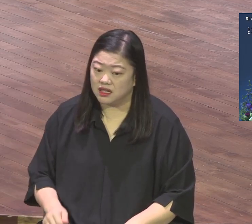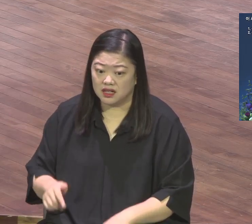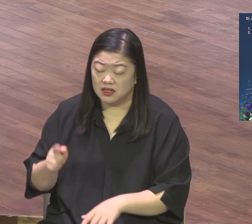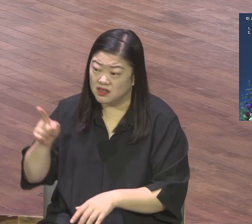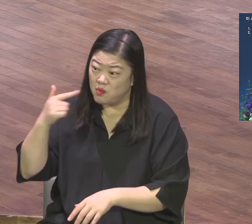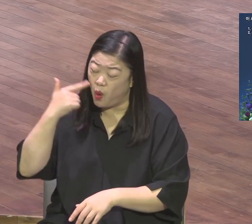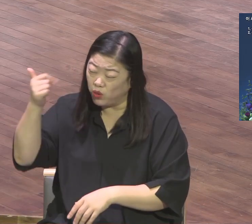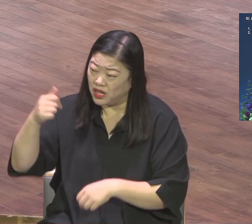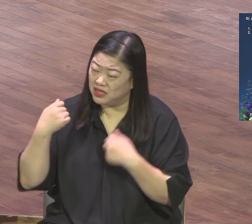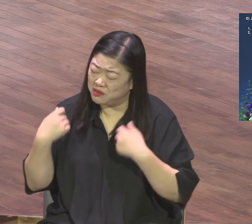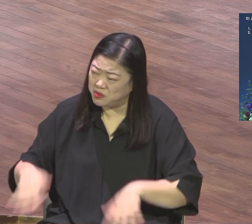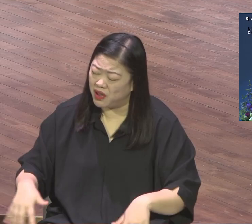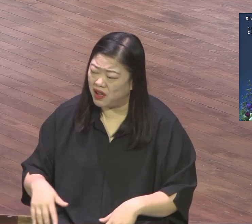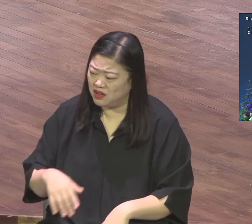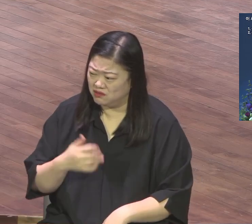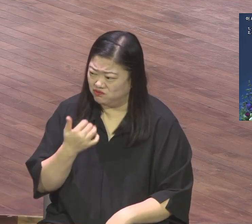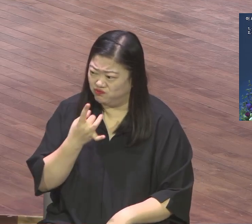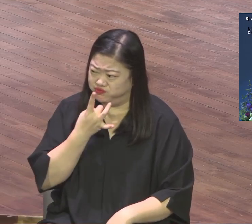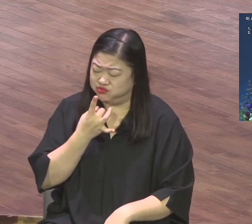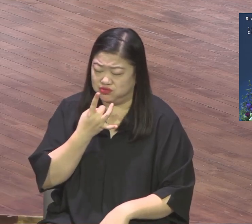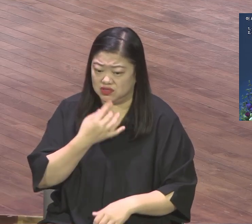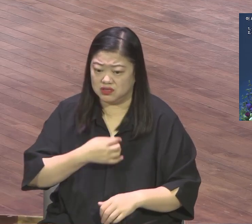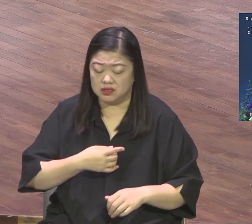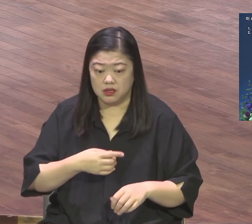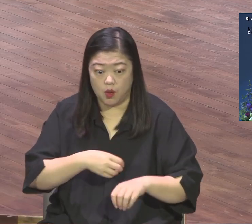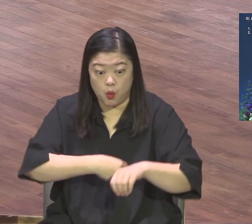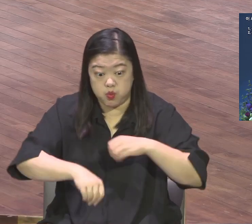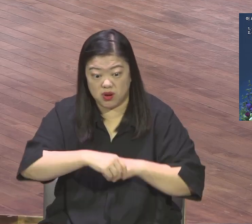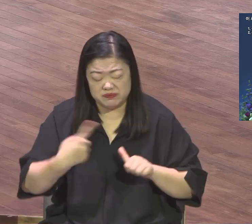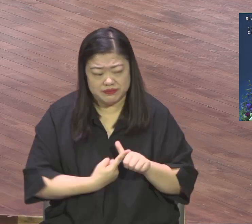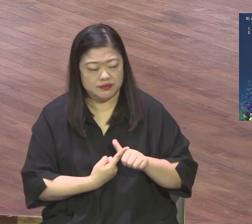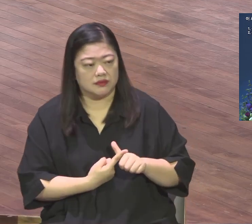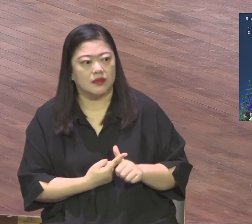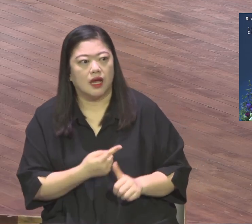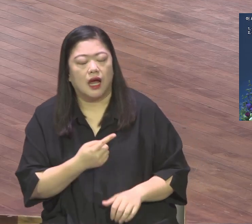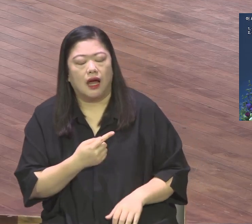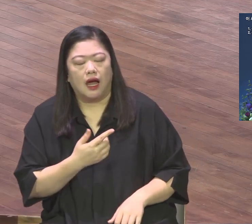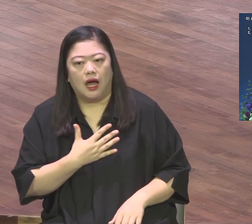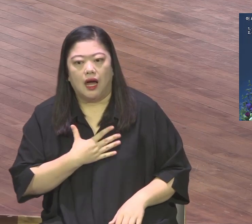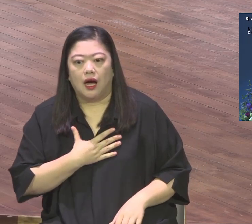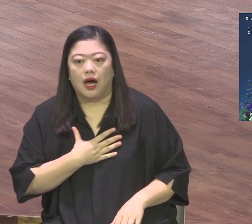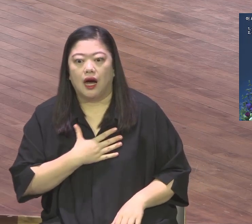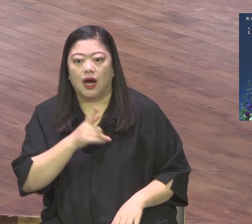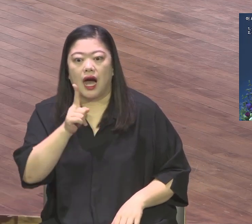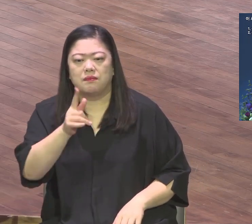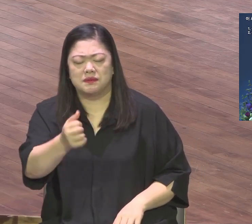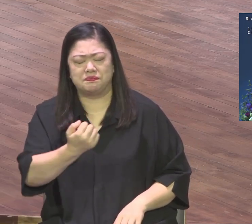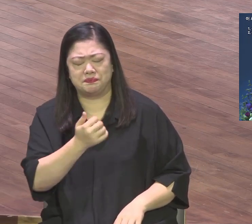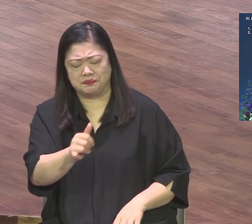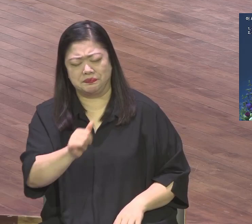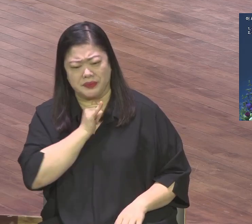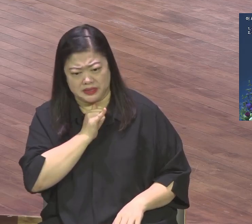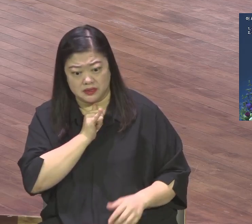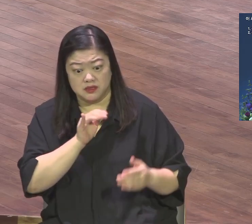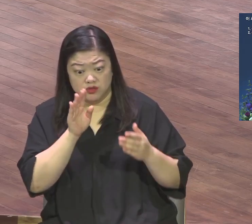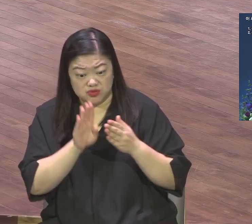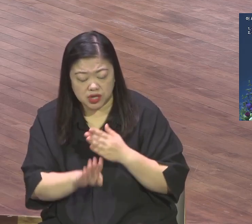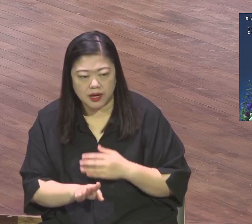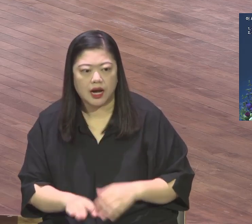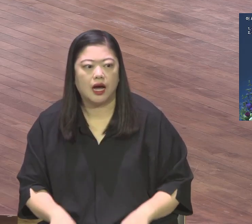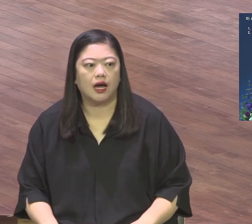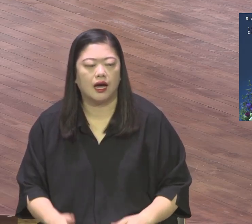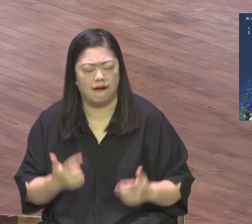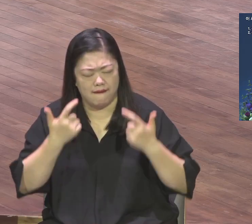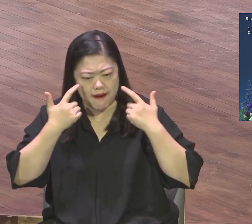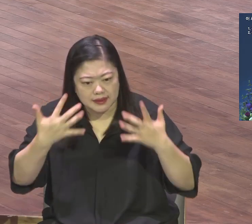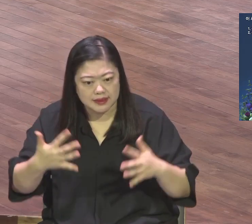봤단 말이요. 여러분 귀신은요 귀신 것이 압니다. 얼마나 확신이 있는지 없는지 하다가 말 건지 안